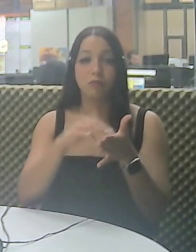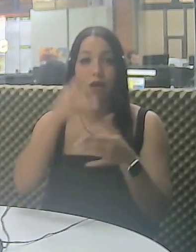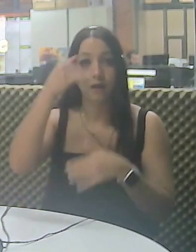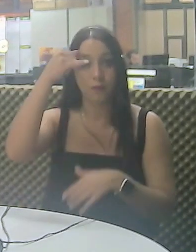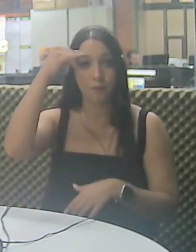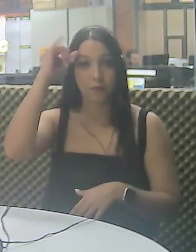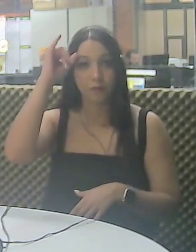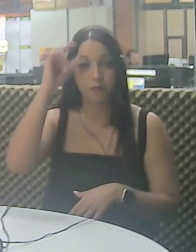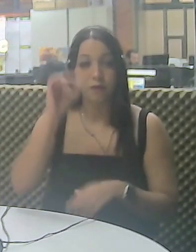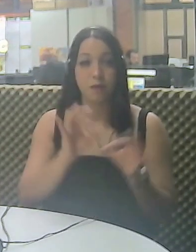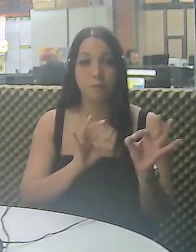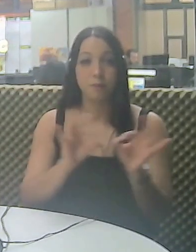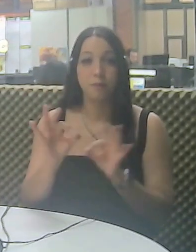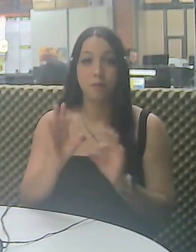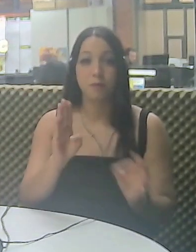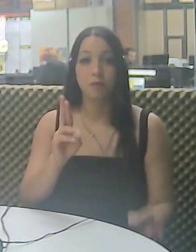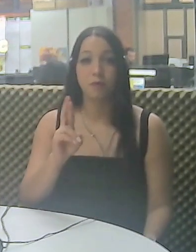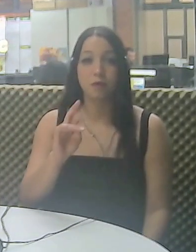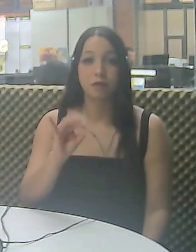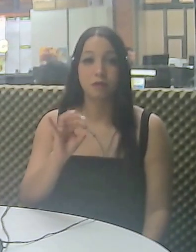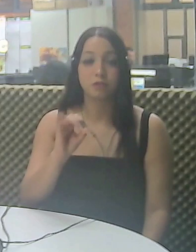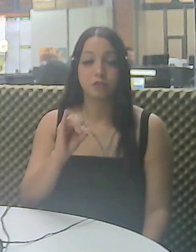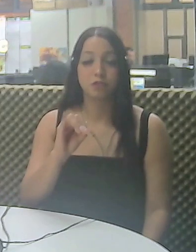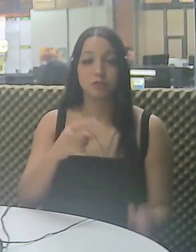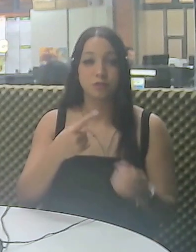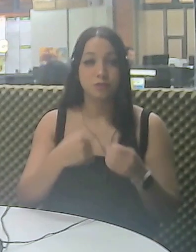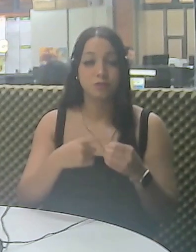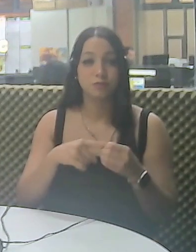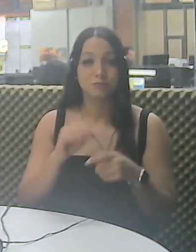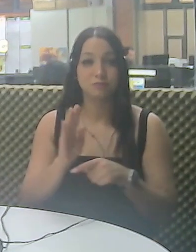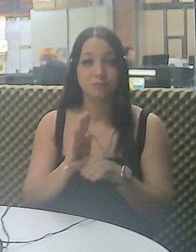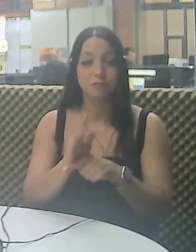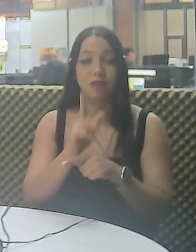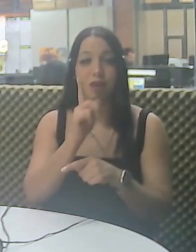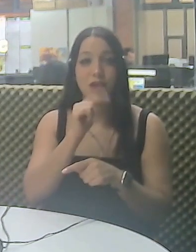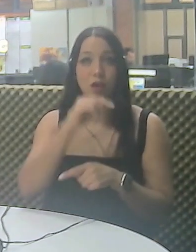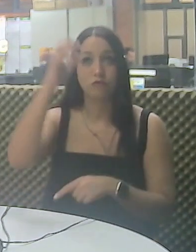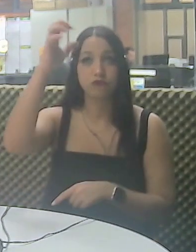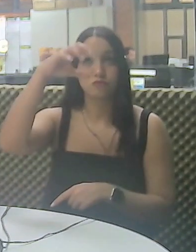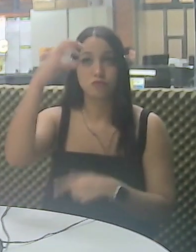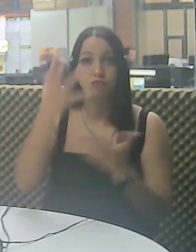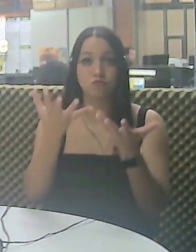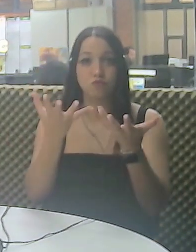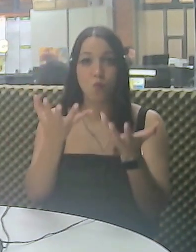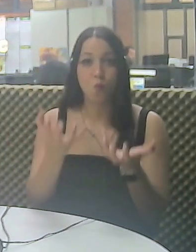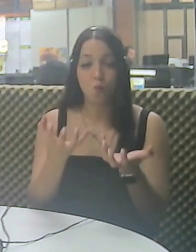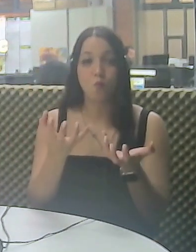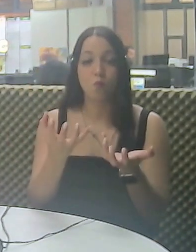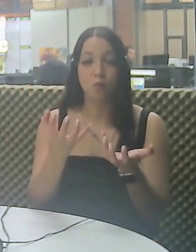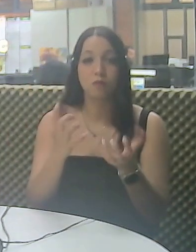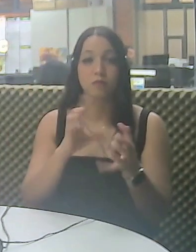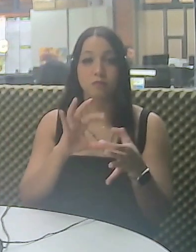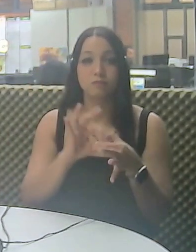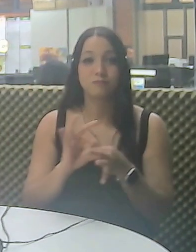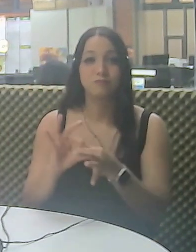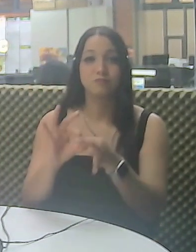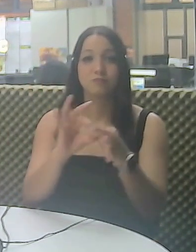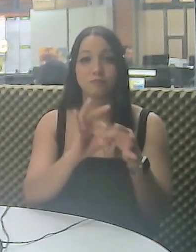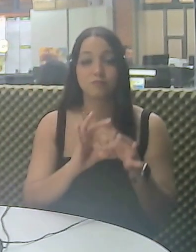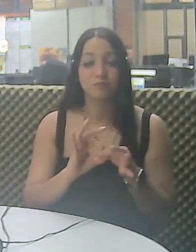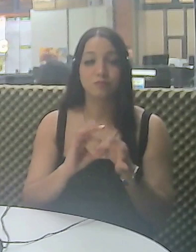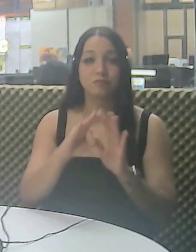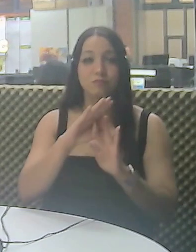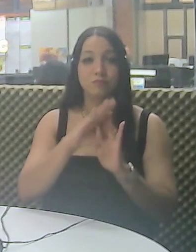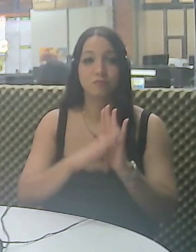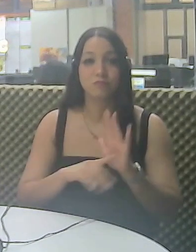do programa Buriti Cidade, vai auxiliar na melhoria da drenagem pluvial e integra as diversas ações que o município tem adotado